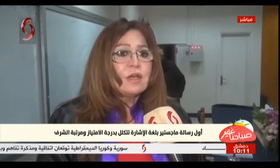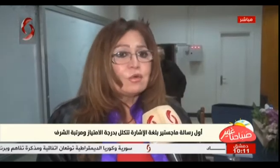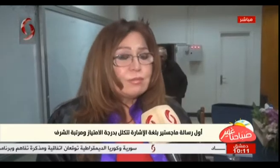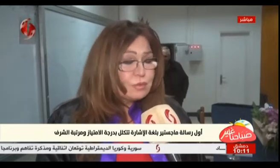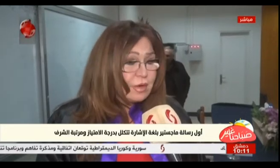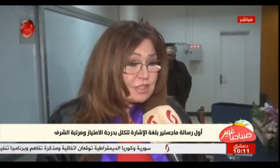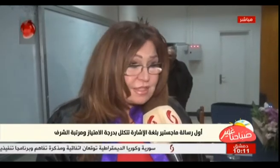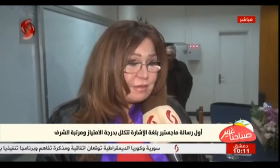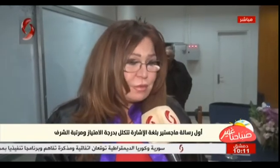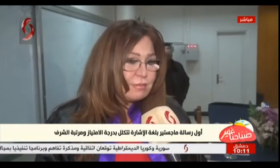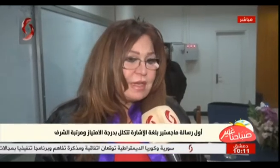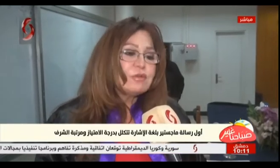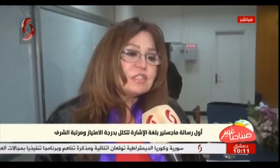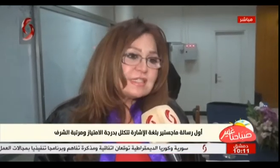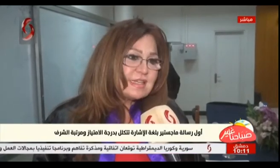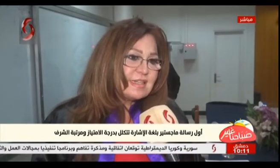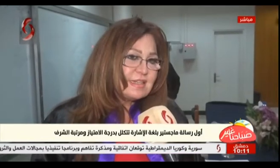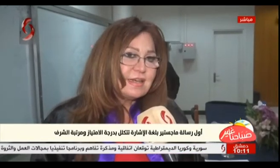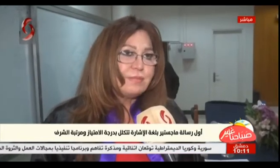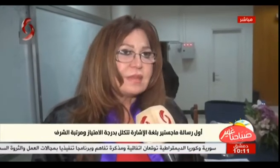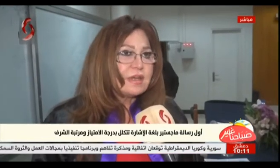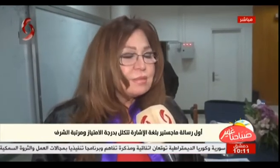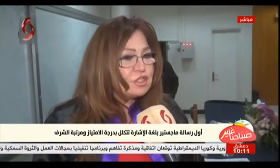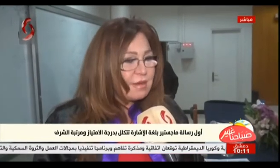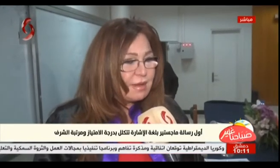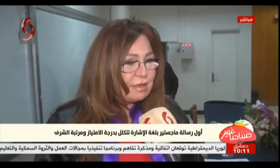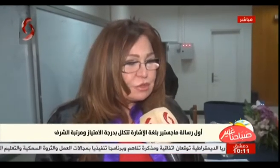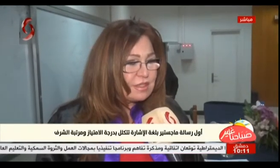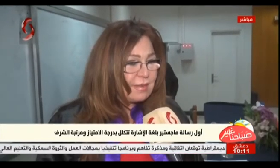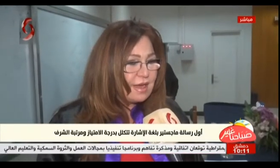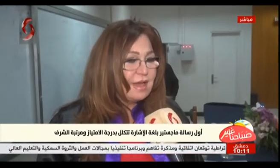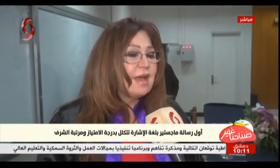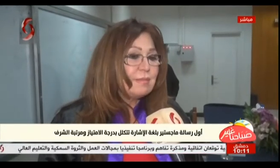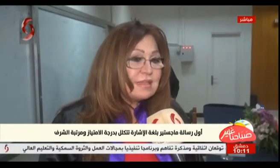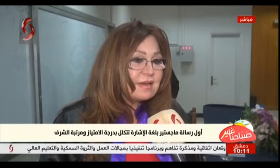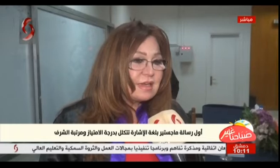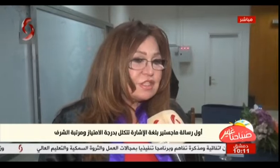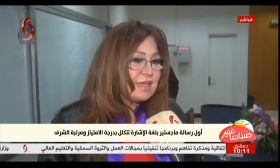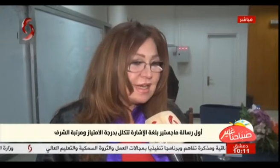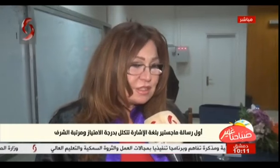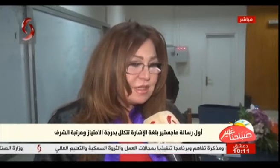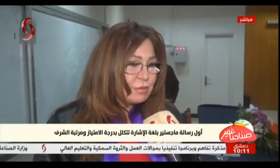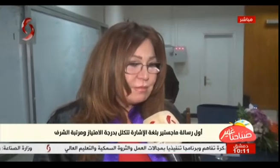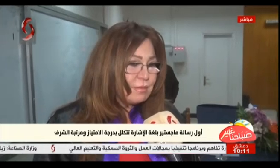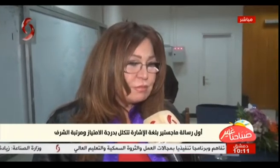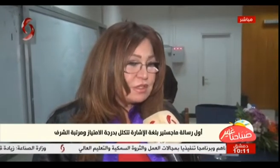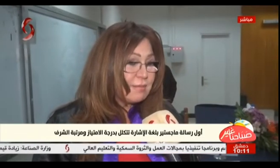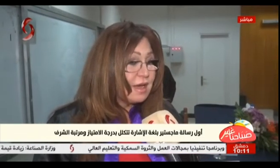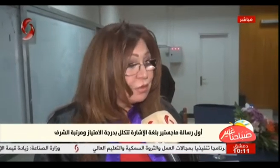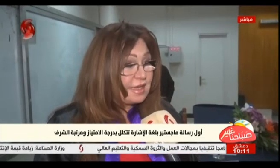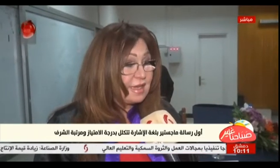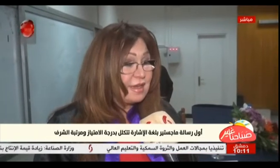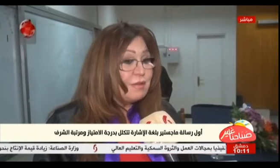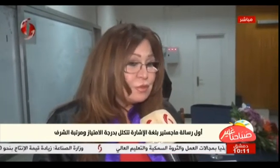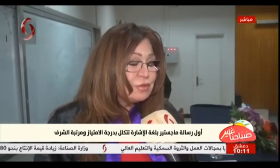يعني. وموضوع جدا مهم لأنه بيجسد ربط الجامعة بالمجتمع، عم يتطرق لشريحة جدا مهمة